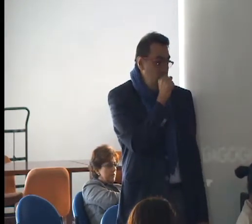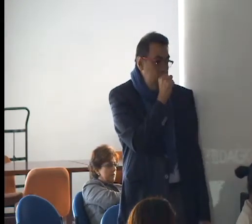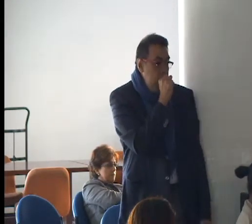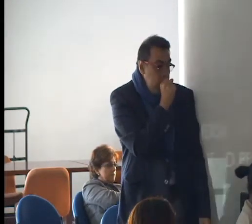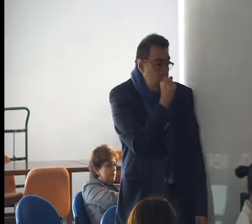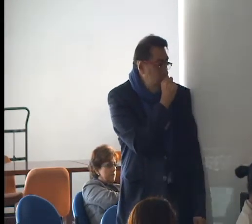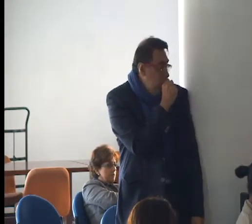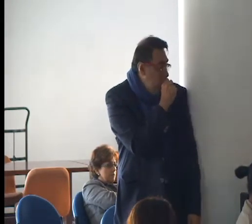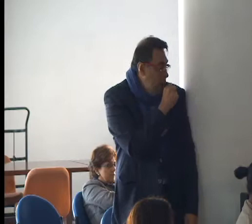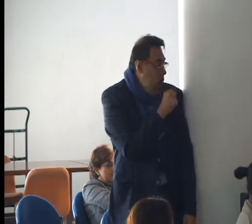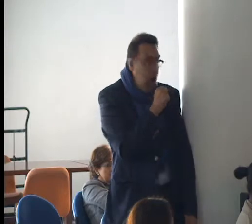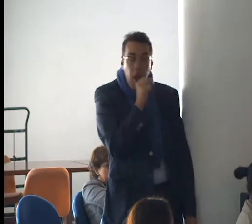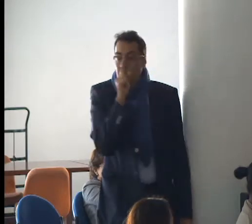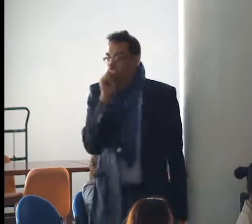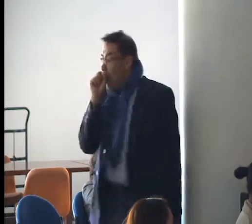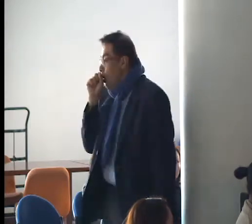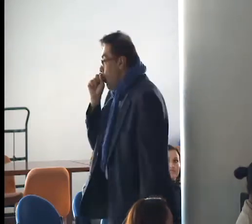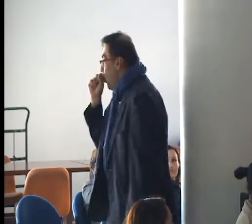tema de los sujetos. Yo quisiera